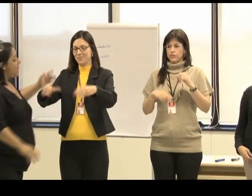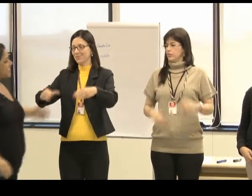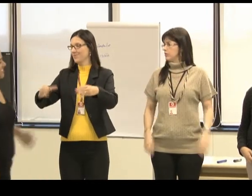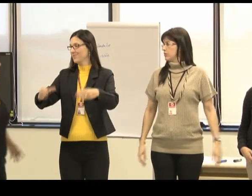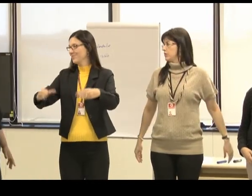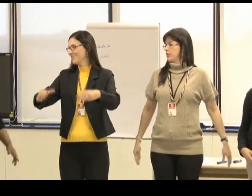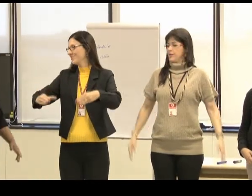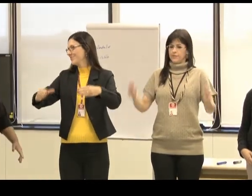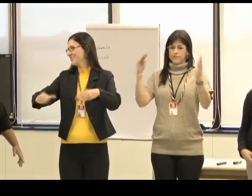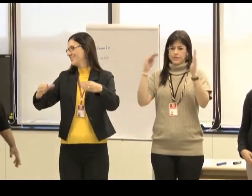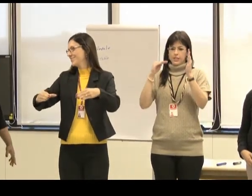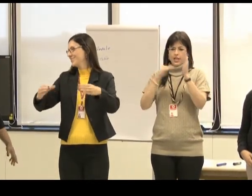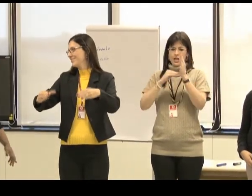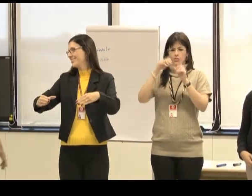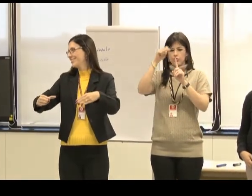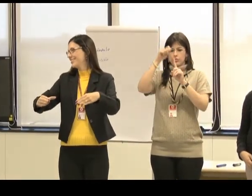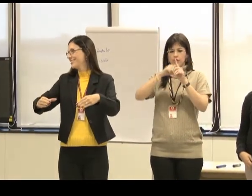Onde? Isso. Vai.